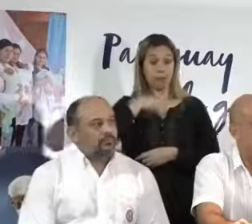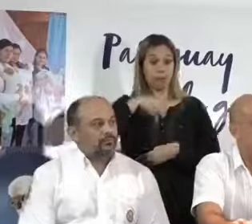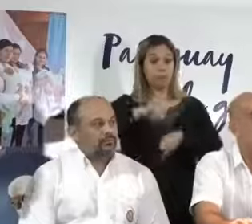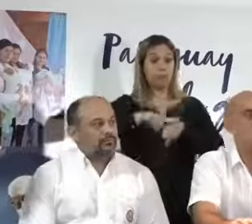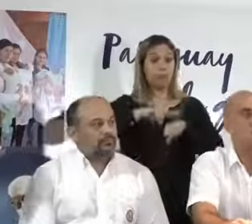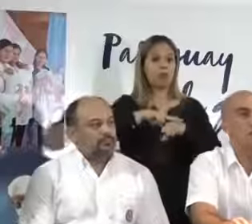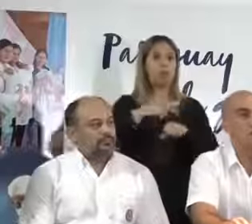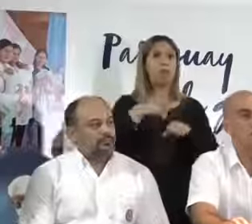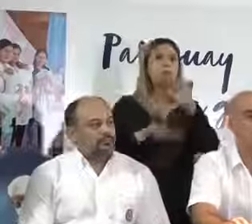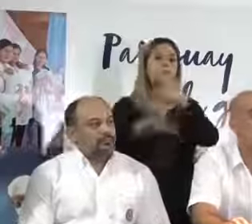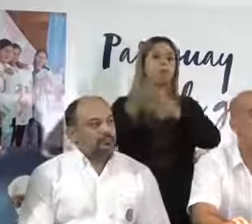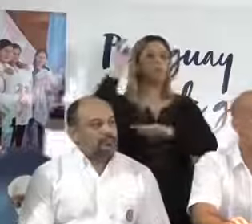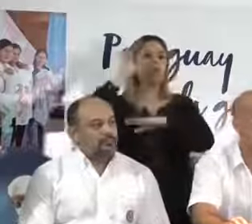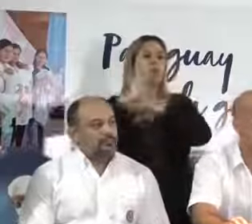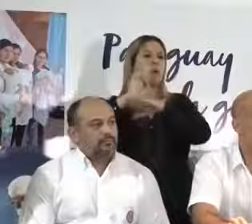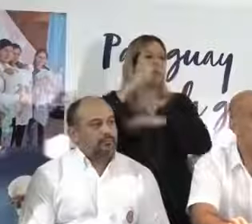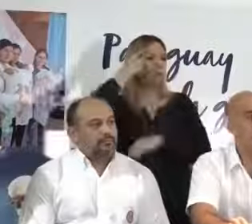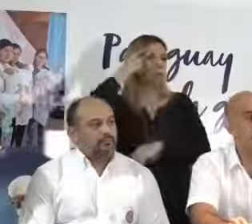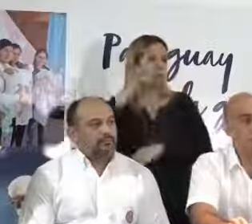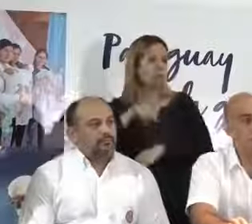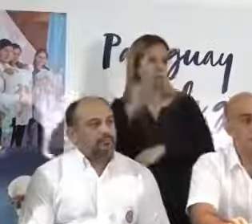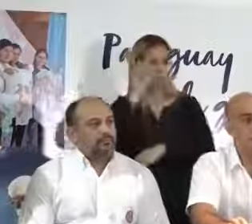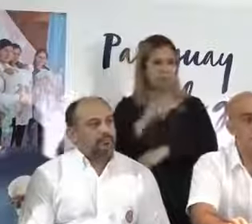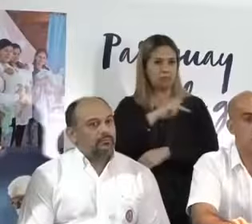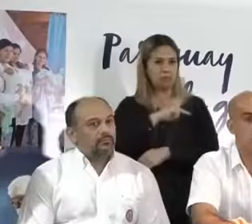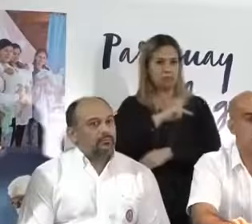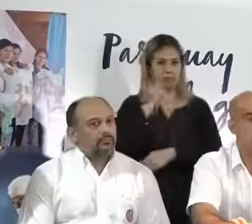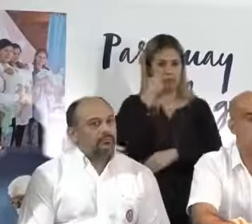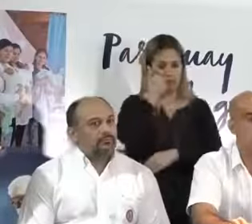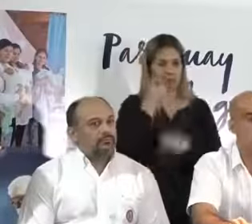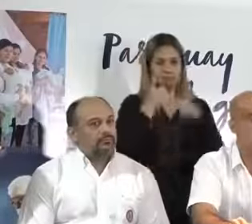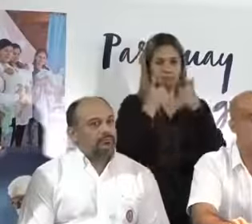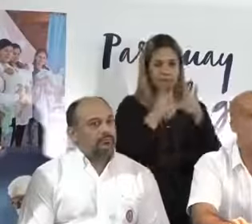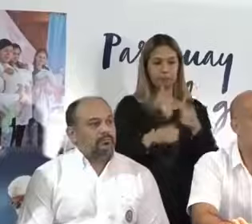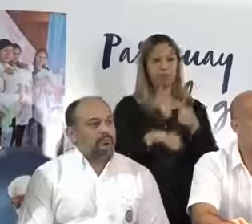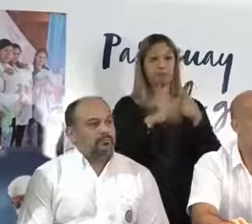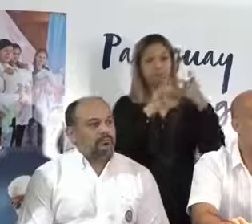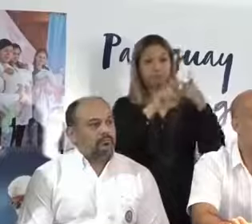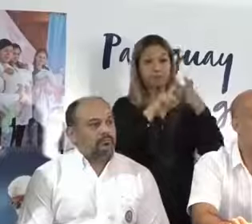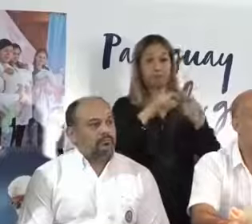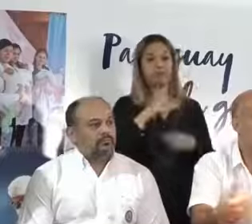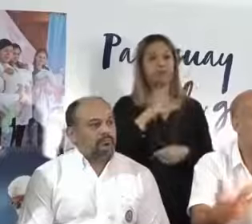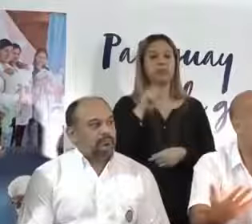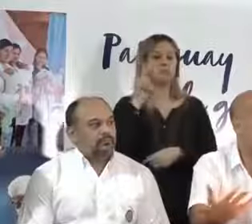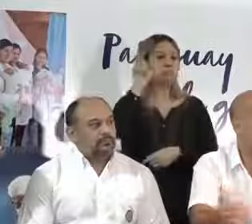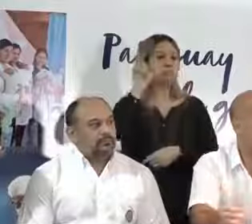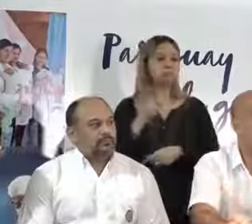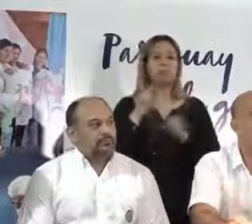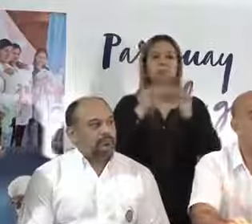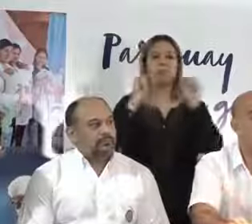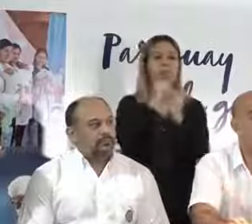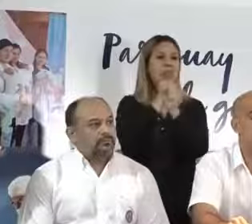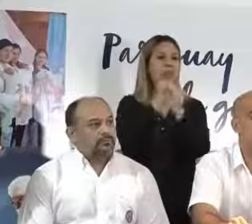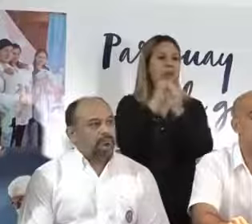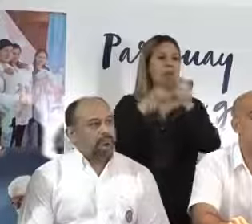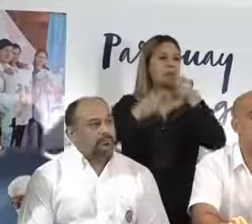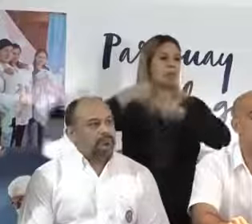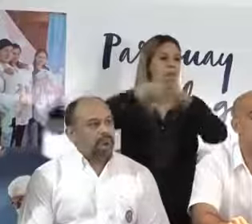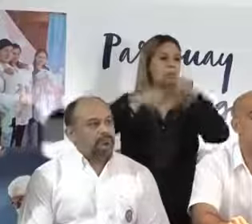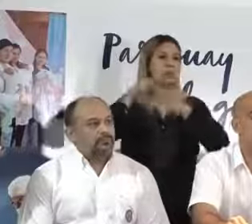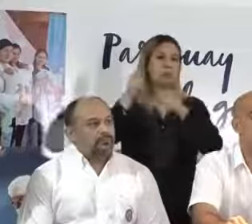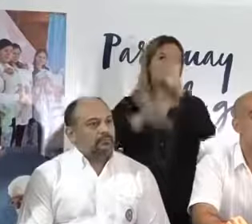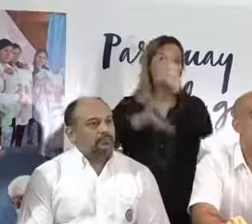Ecuador? Perfecto. Empiezo por la segunda. El ciudadano fue por cuestiones, digamos, de negocios